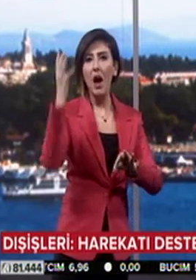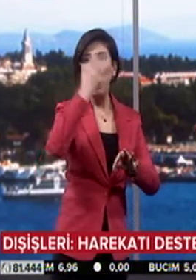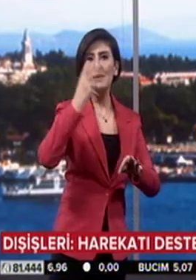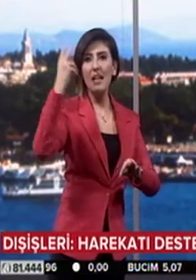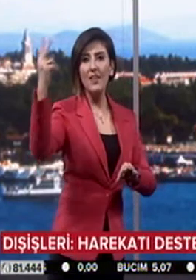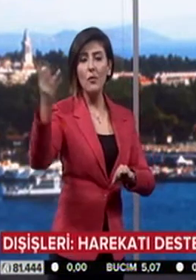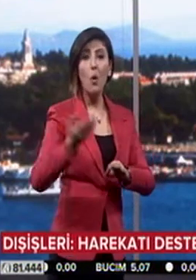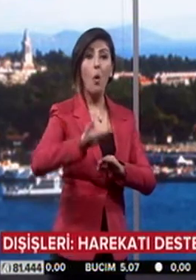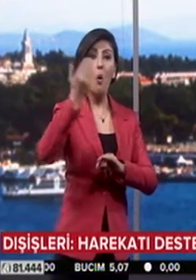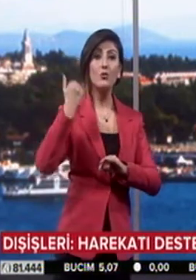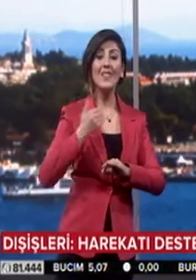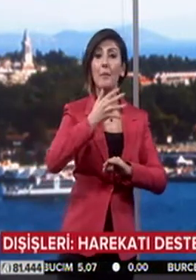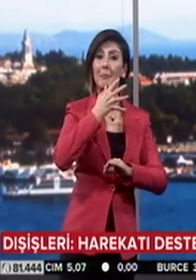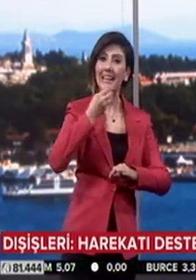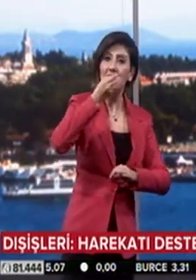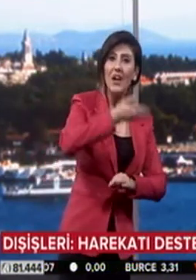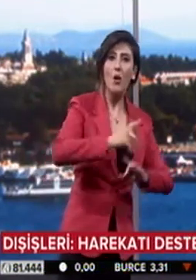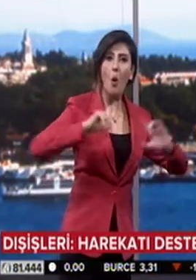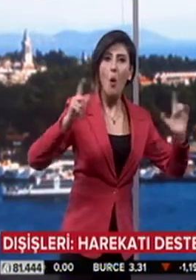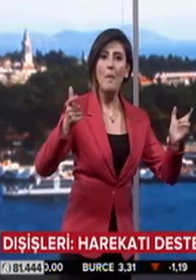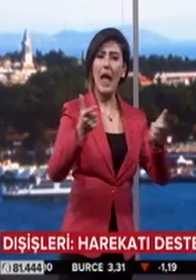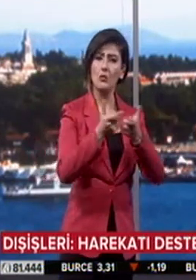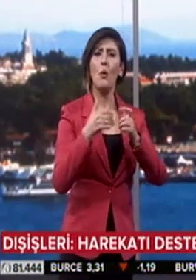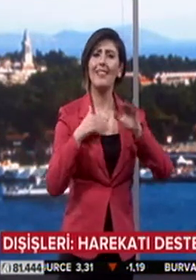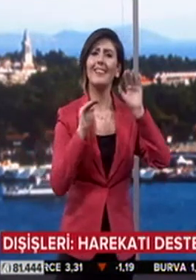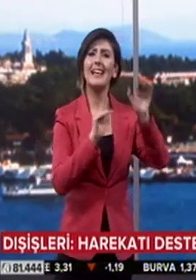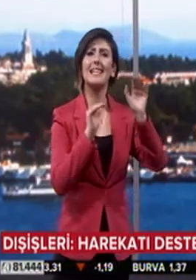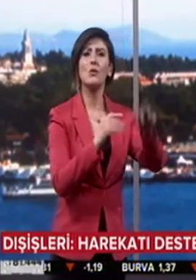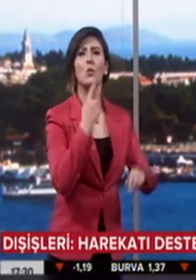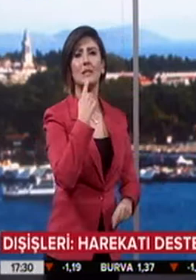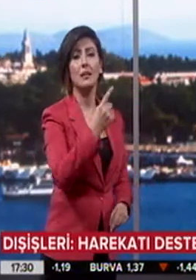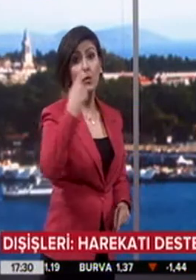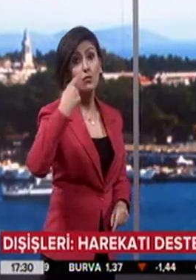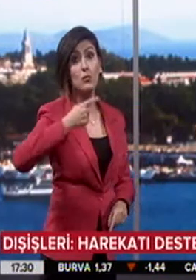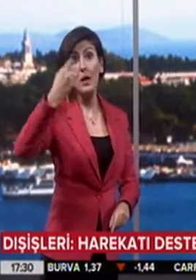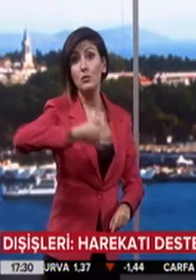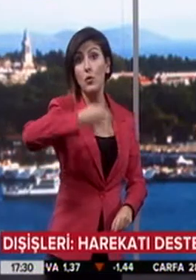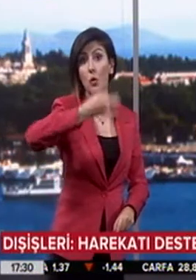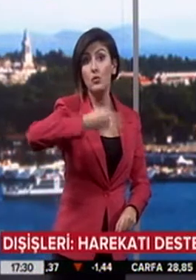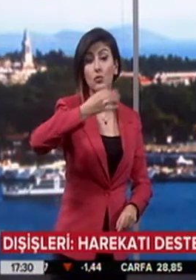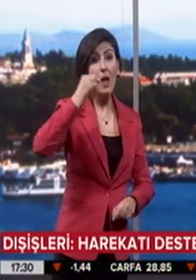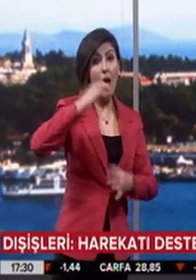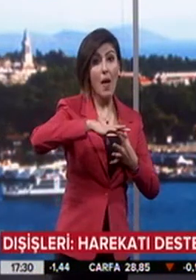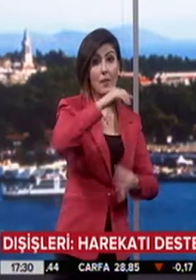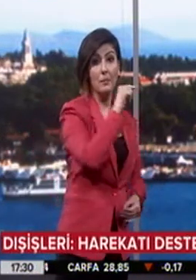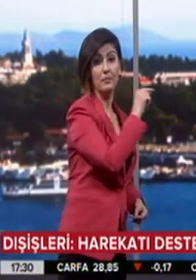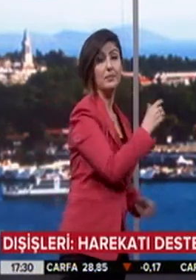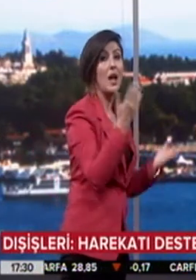tarafından önceden bilgisi verilen operasyonu destekliyoruz denildi. Cumhurbaşkanlığı Sözcüsü İbrahim Kalın hava operasyonu